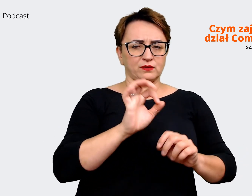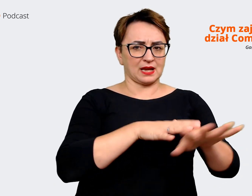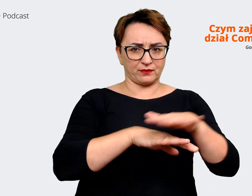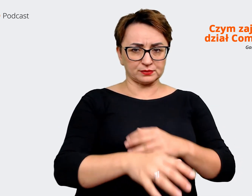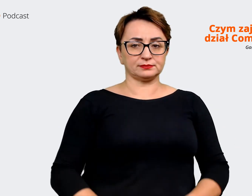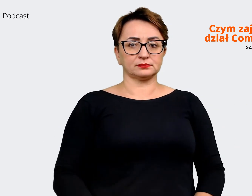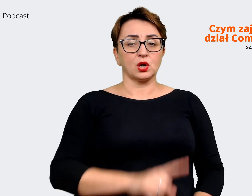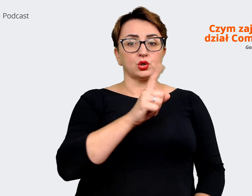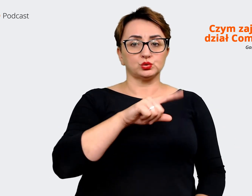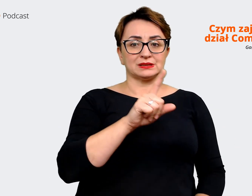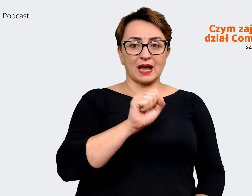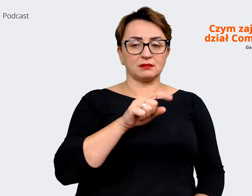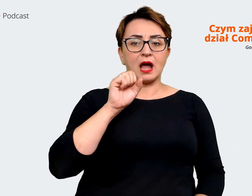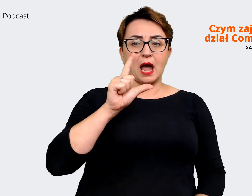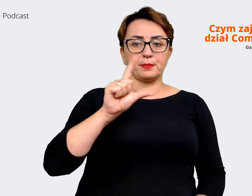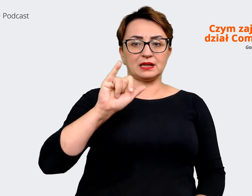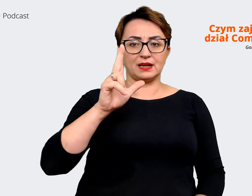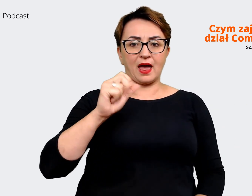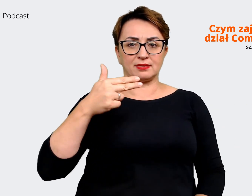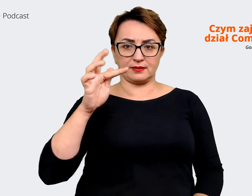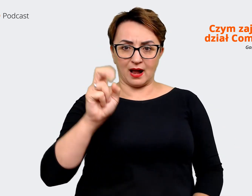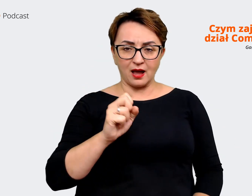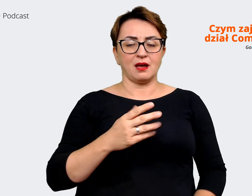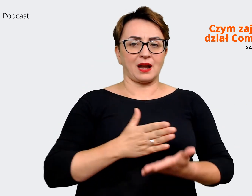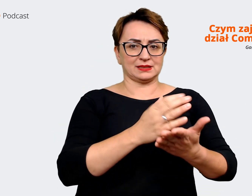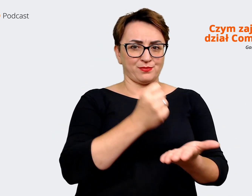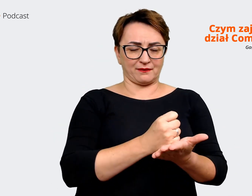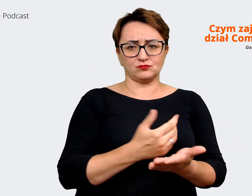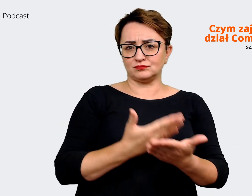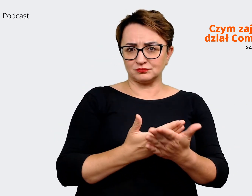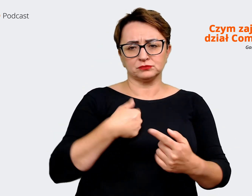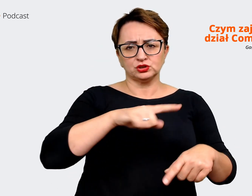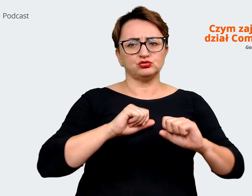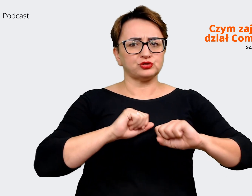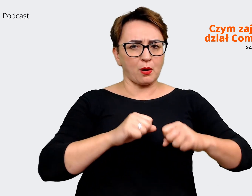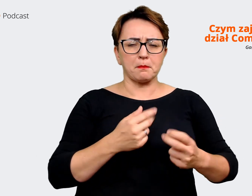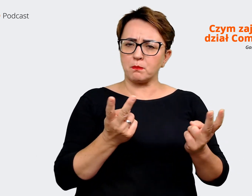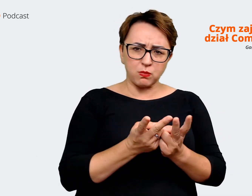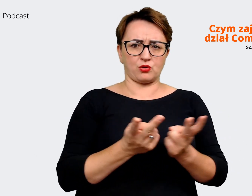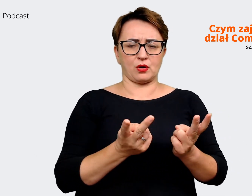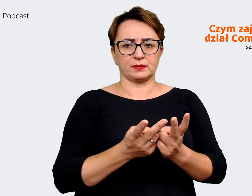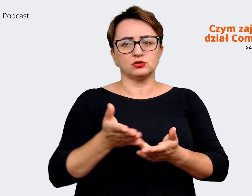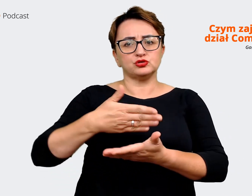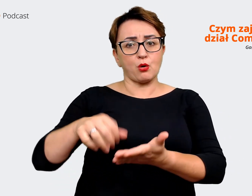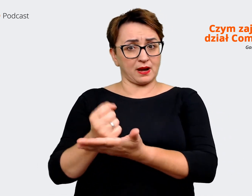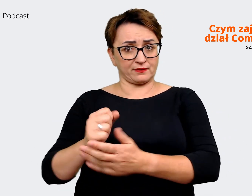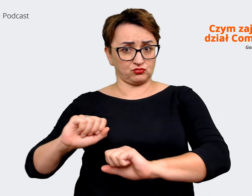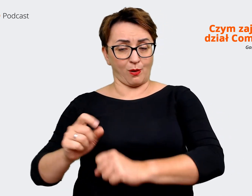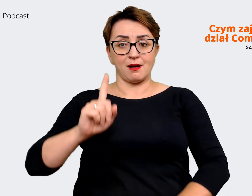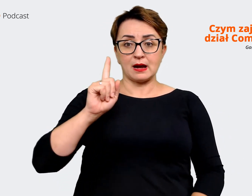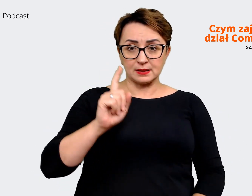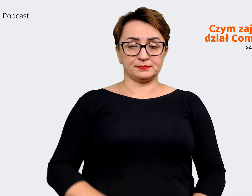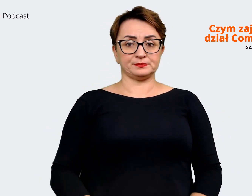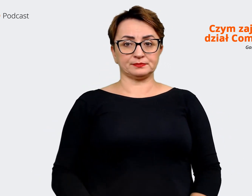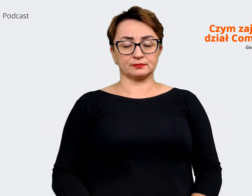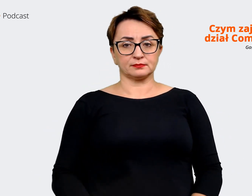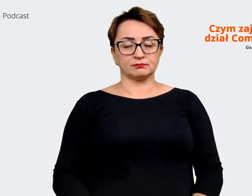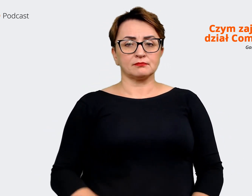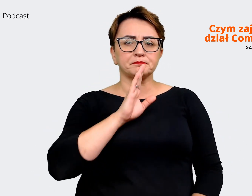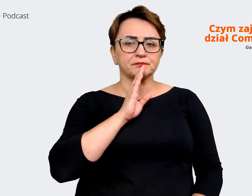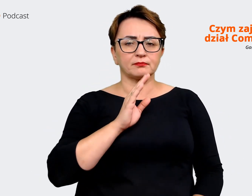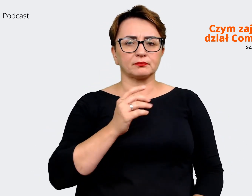obecnie niewykonującym zawodu, Zuza jest aplikantką radcowską, więc działamy troszkę podobnie jak dział prawny,